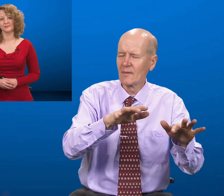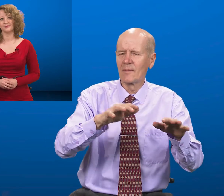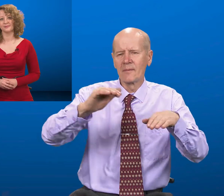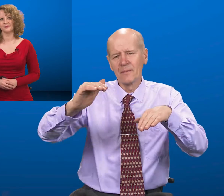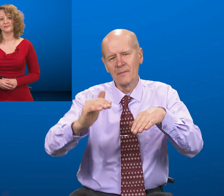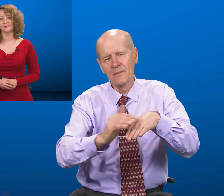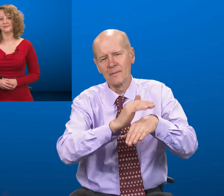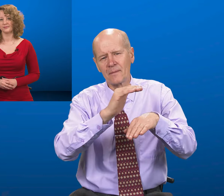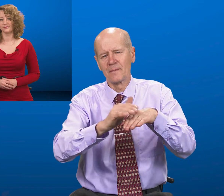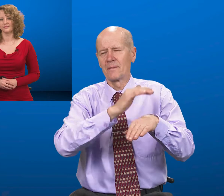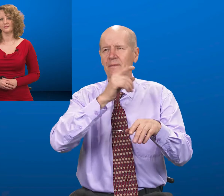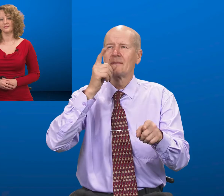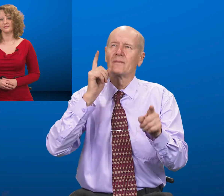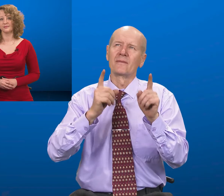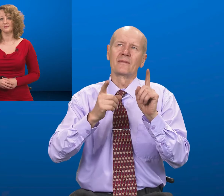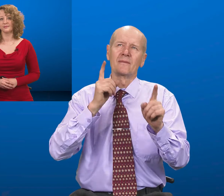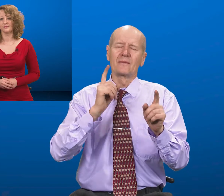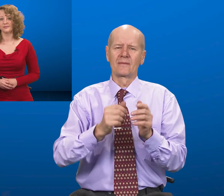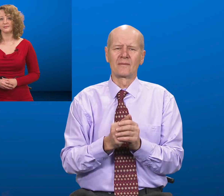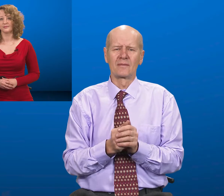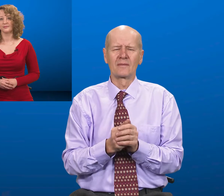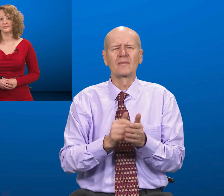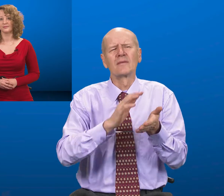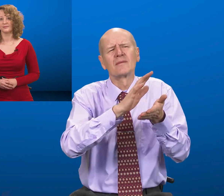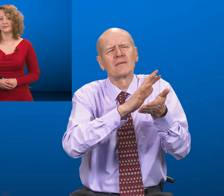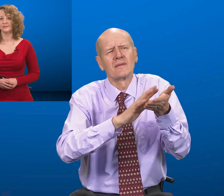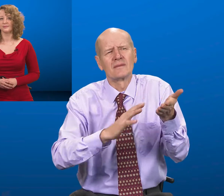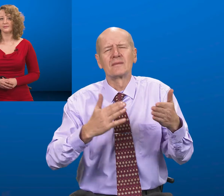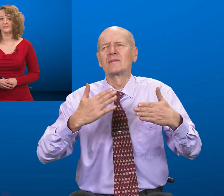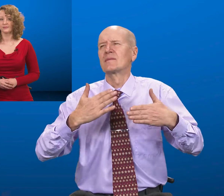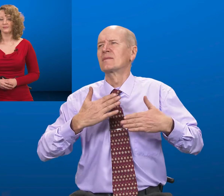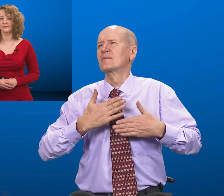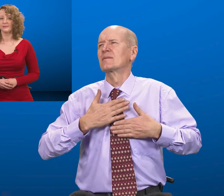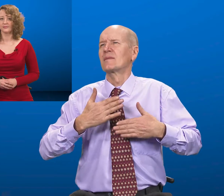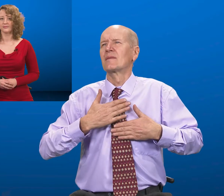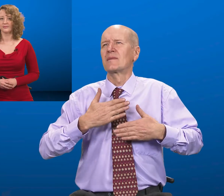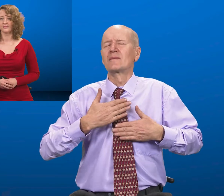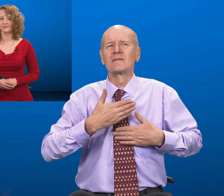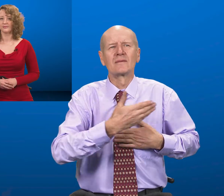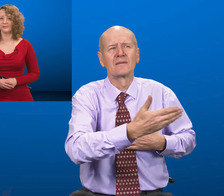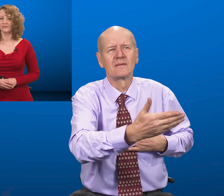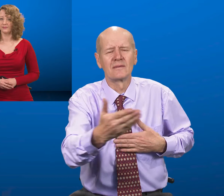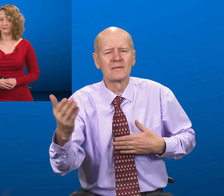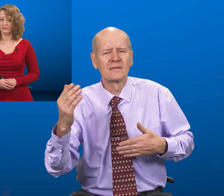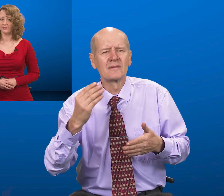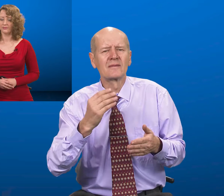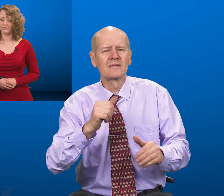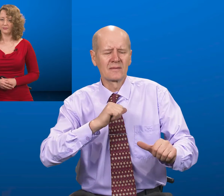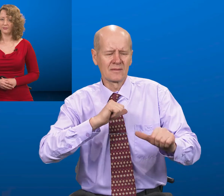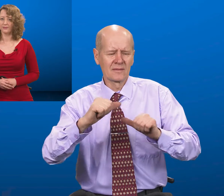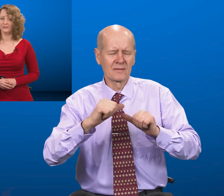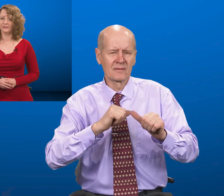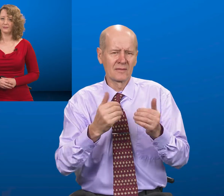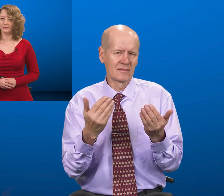завет Его и откровение Его. Ради имени Твоего, Господи, прости согрешение мое, ибо велико оно,